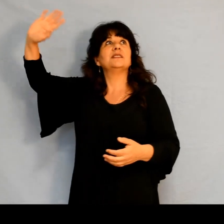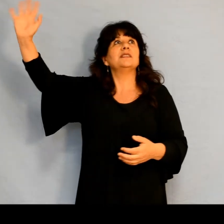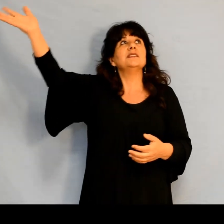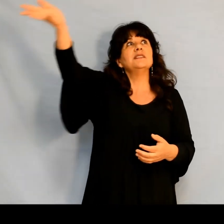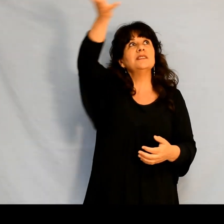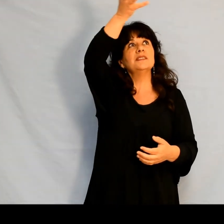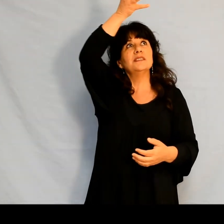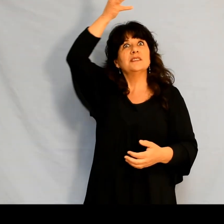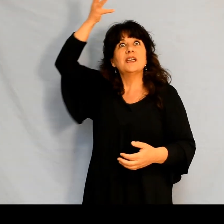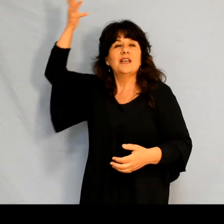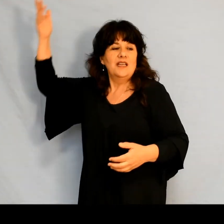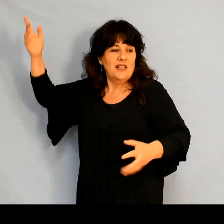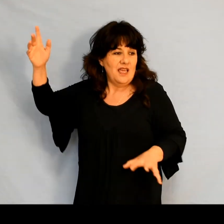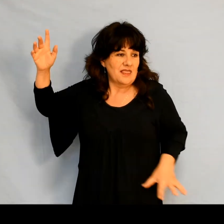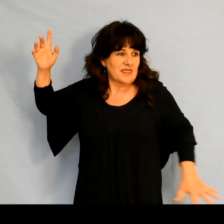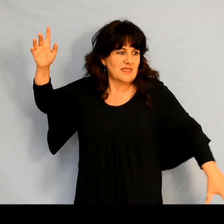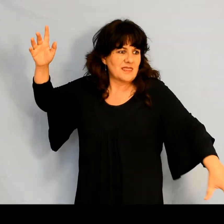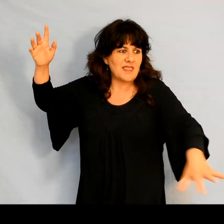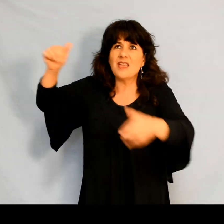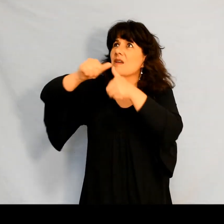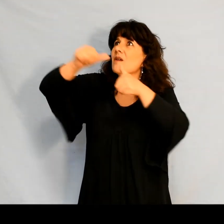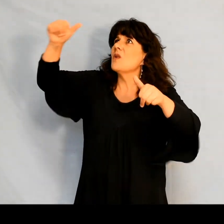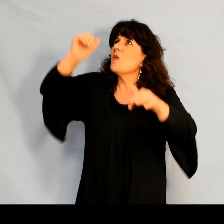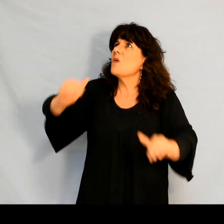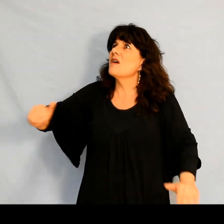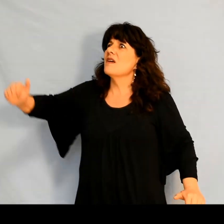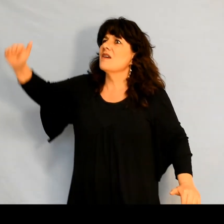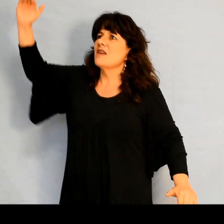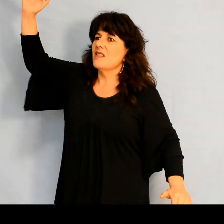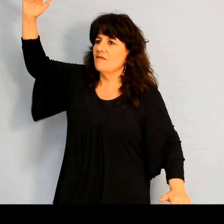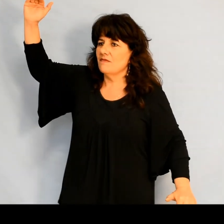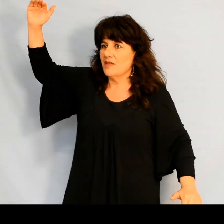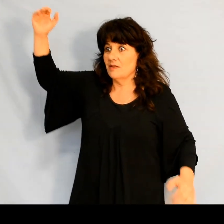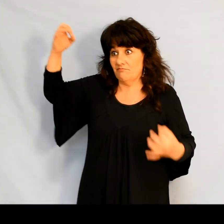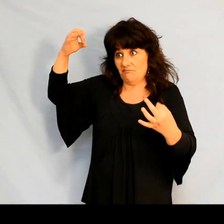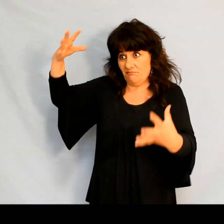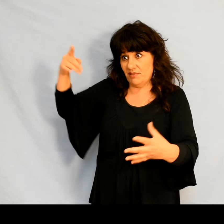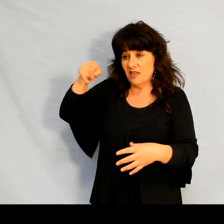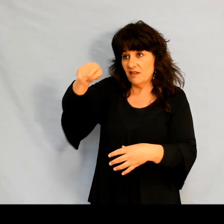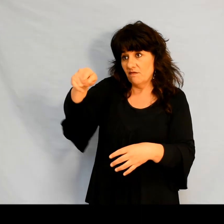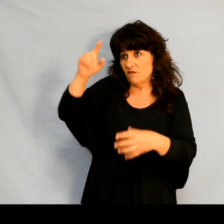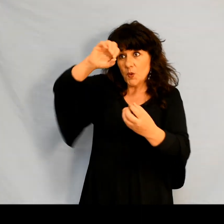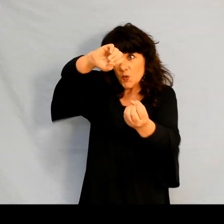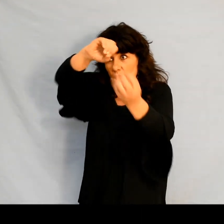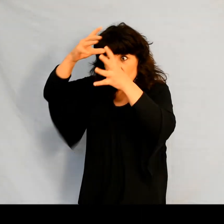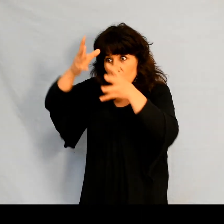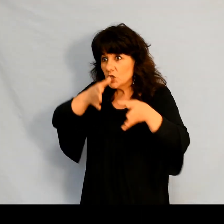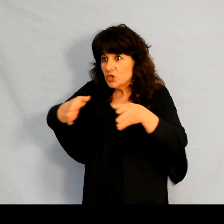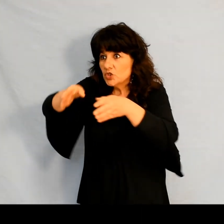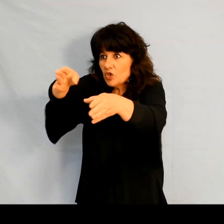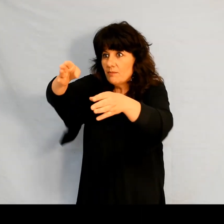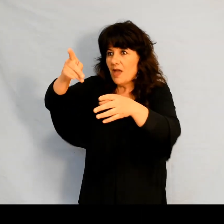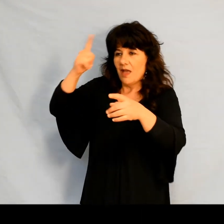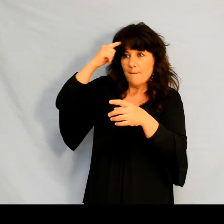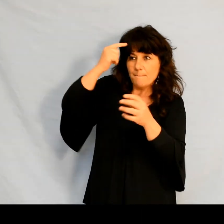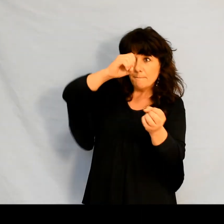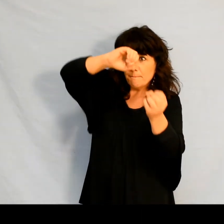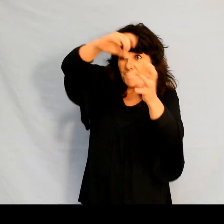au-dessus de la terre, autant mes chemins sont élevés au-dessus de vos chemins et mes pensées au-dessus de vos